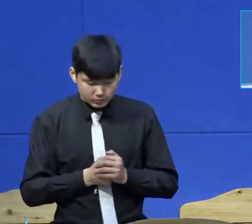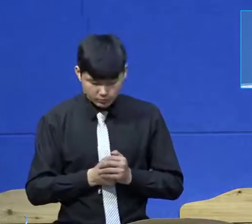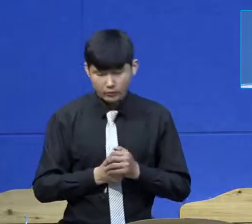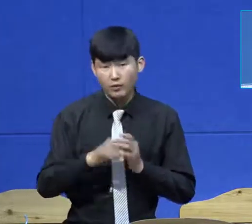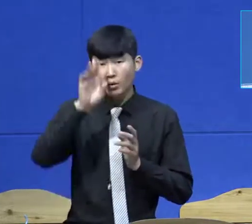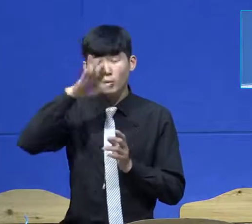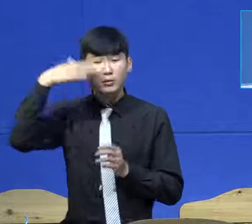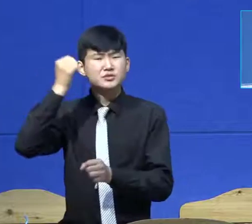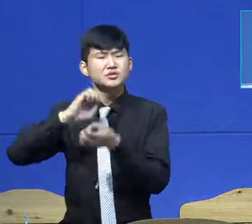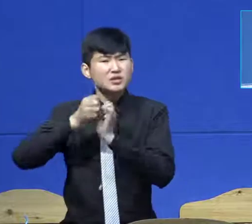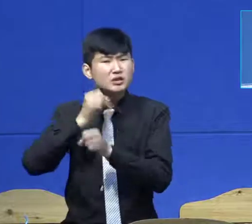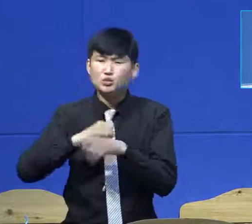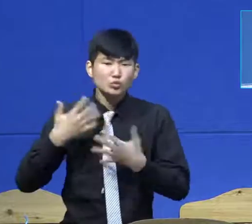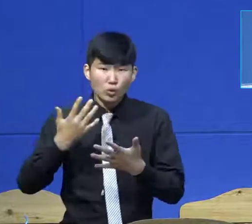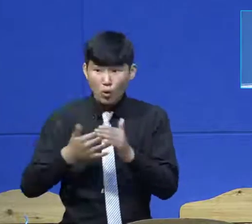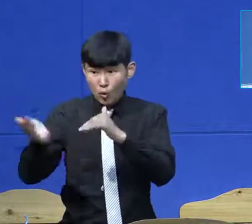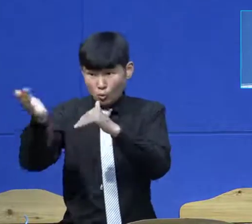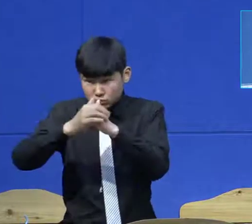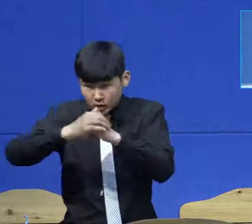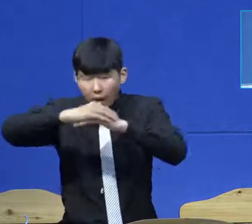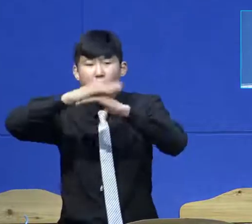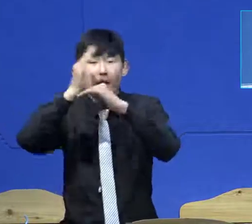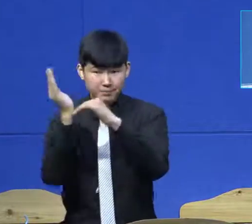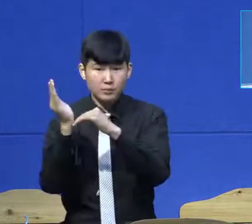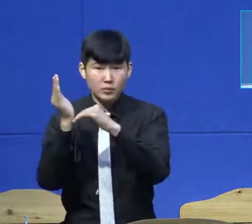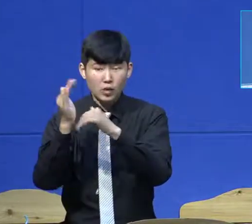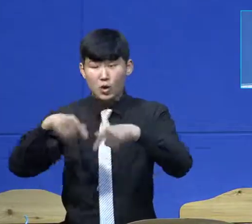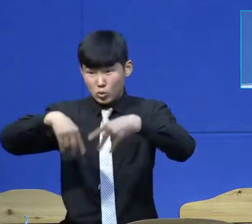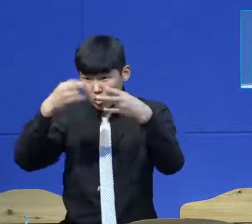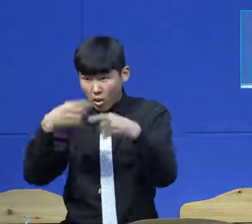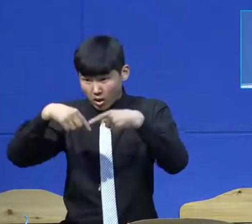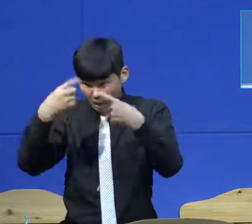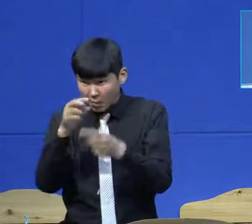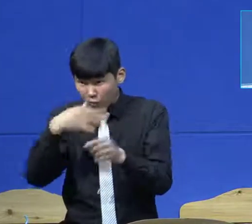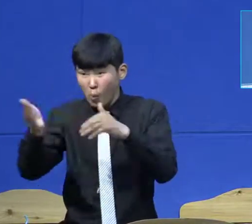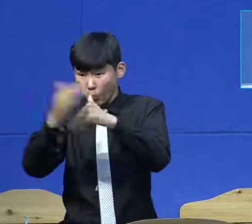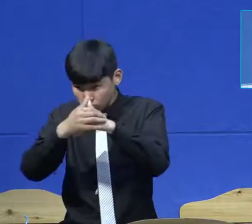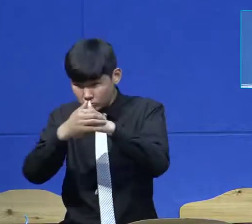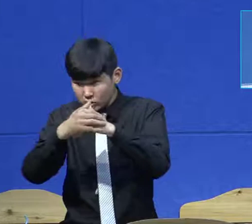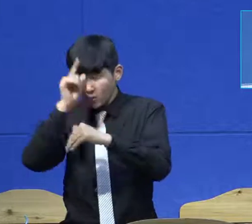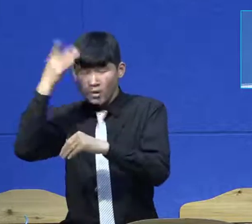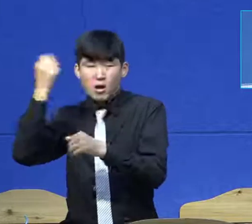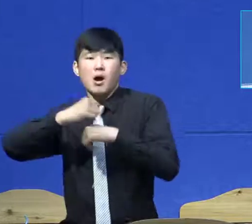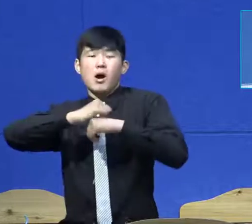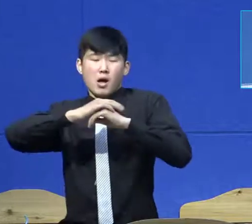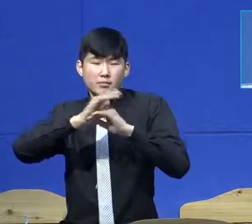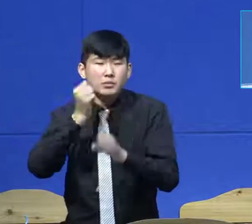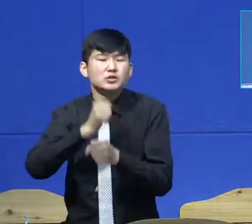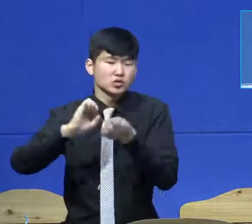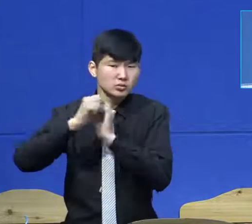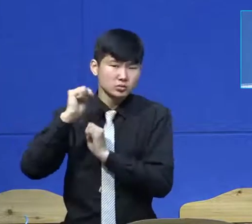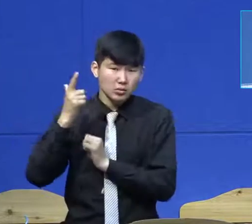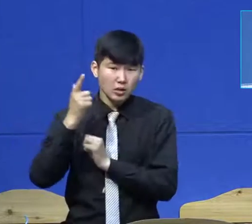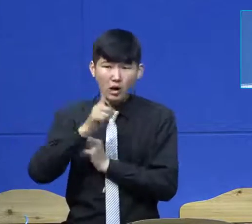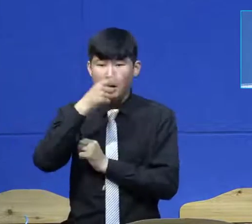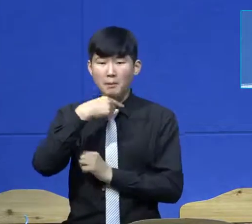Бурхны хийдэг ажил юу вэ? Өхөгчдгийг амьлуулах. Нүгэл гимээсээ болоод үгсэн нэг амьлуулах. Энэ зөвхөн ам